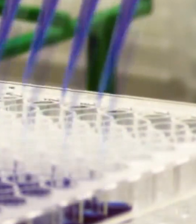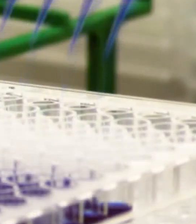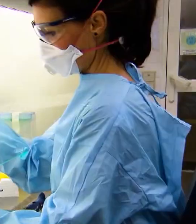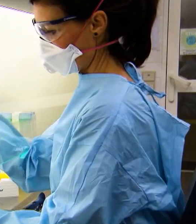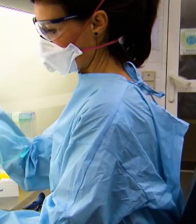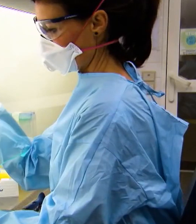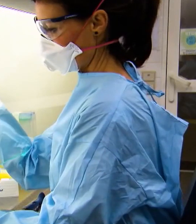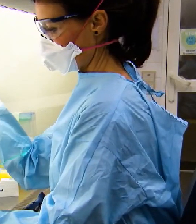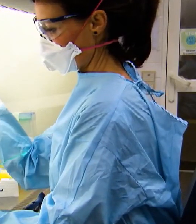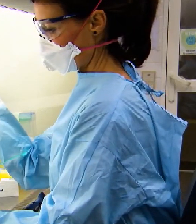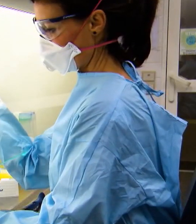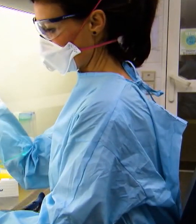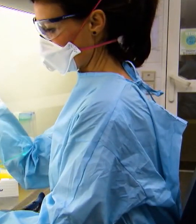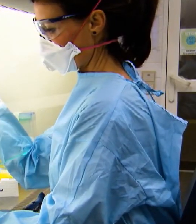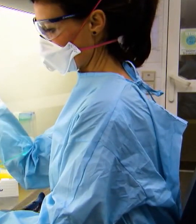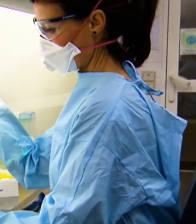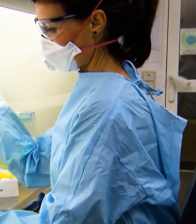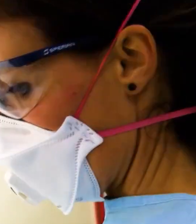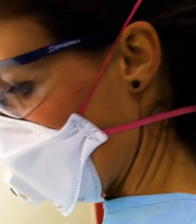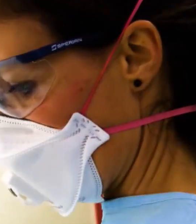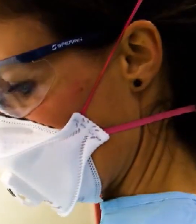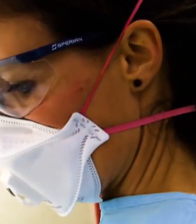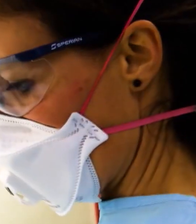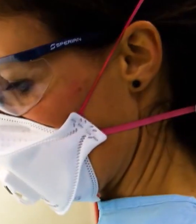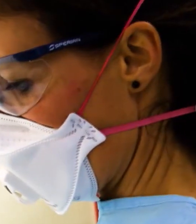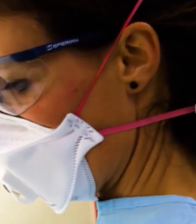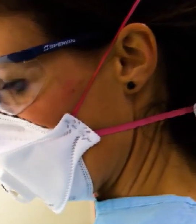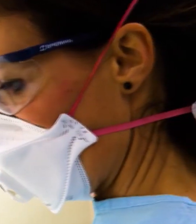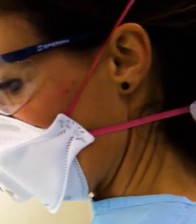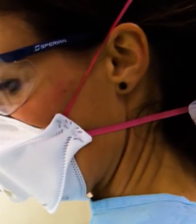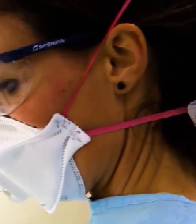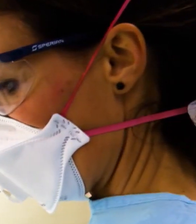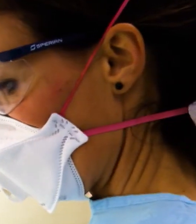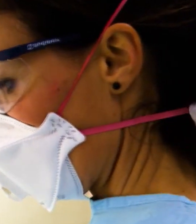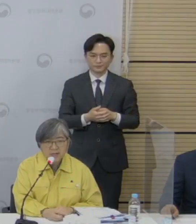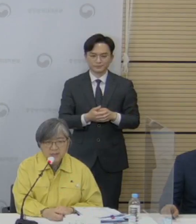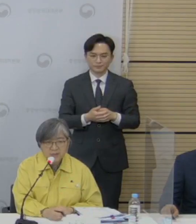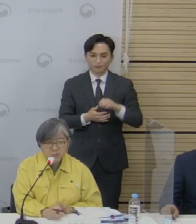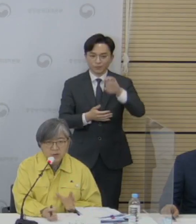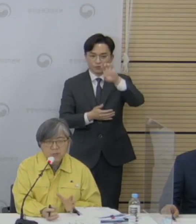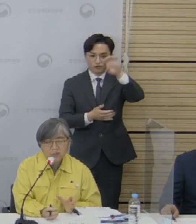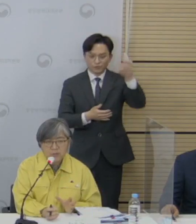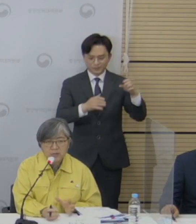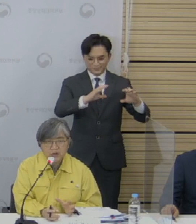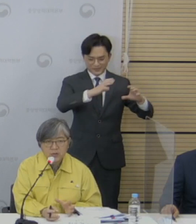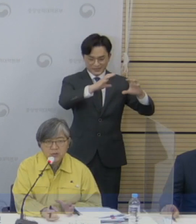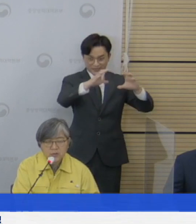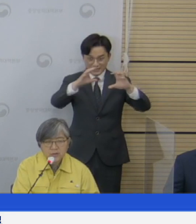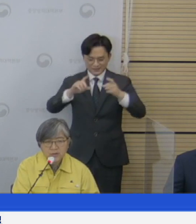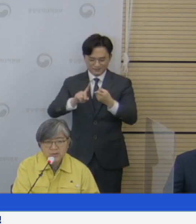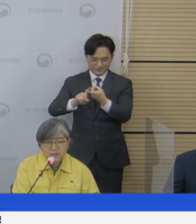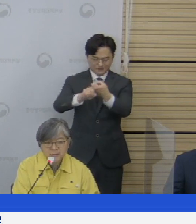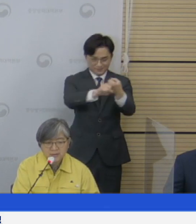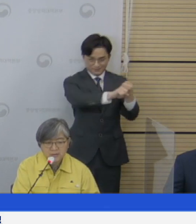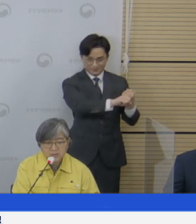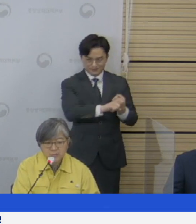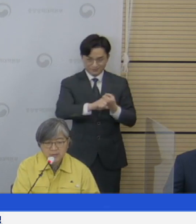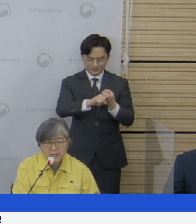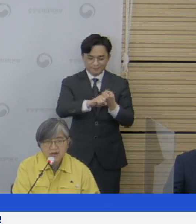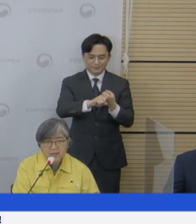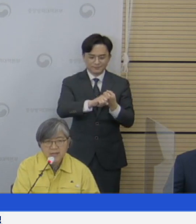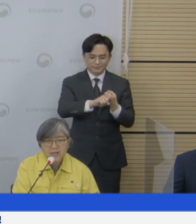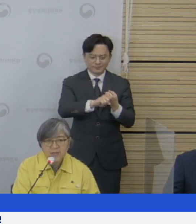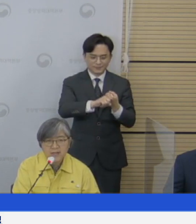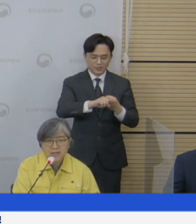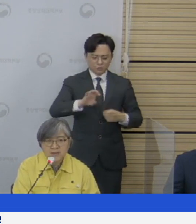수급에 어려움을 겪는 데는 전 세계적으로 백신 수요가 늘어섭니다. 유럽 EU 그